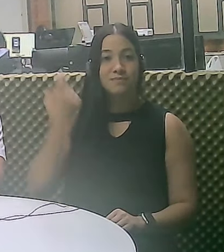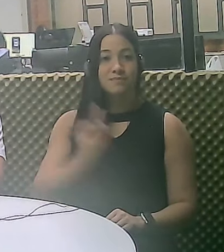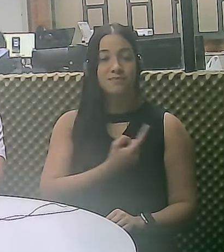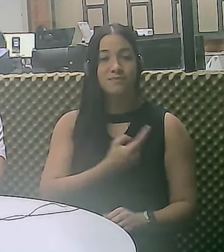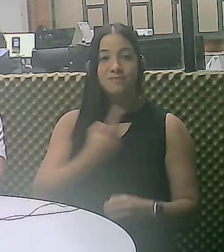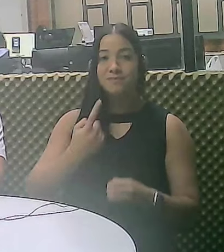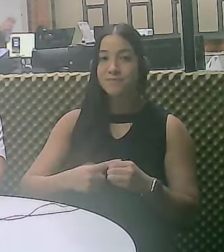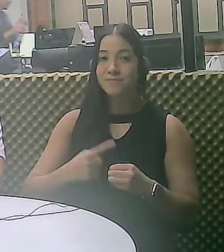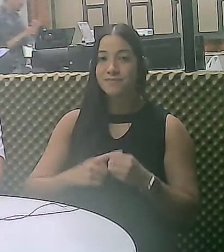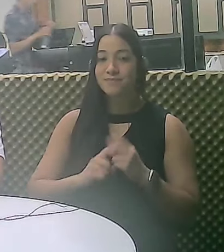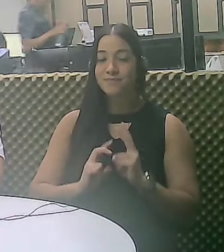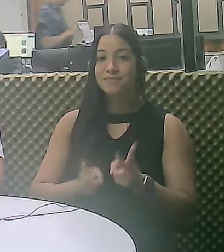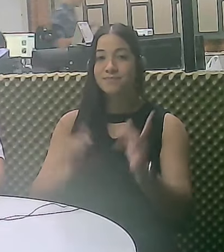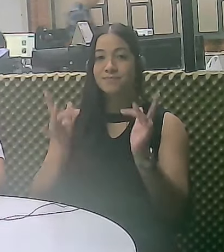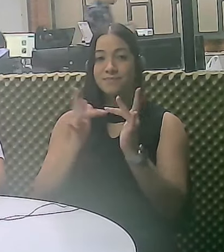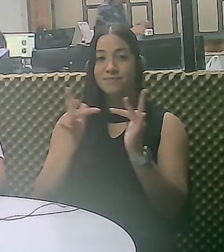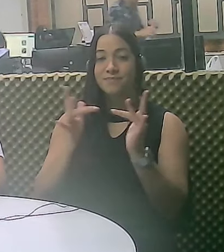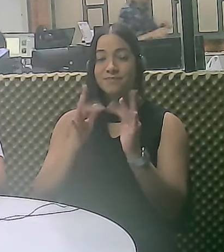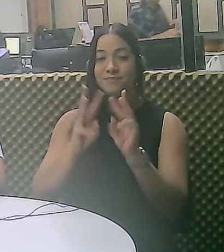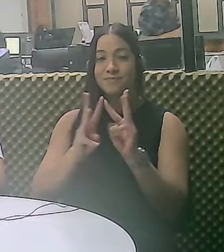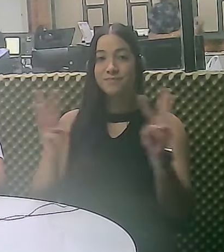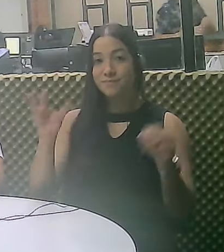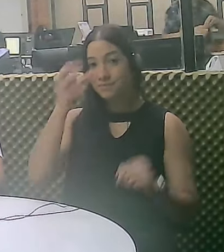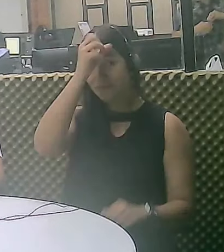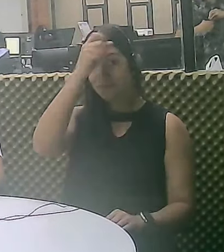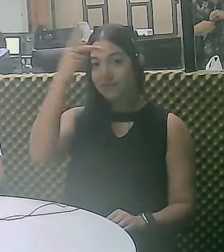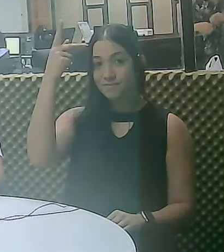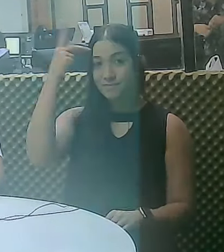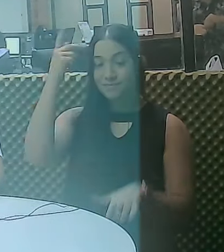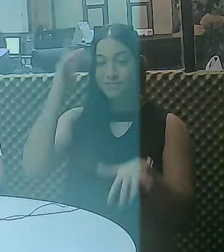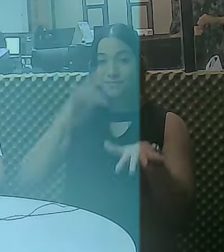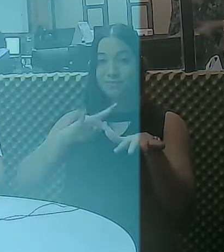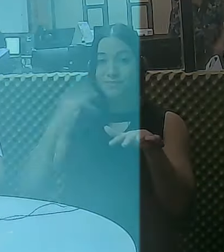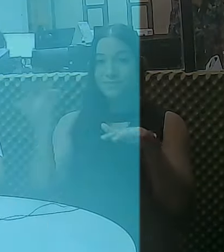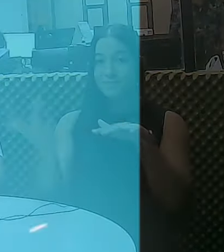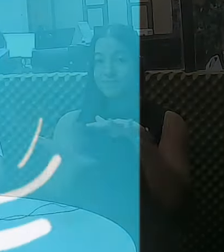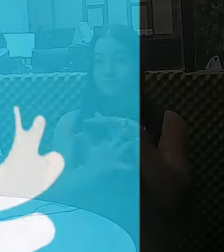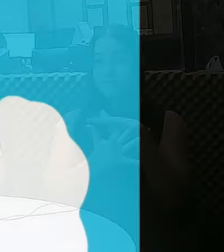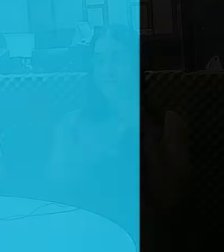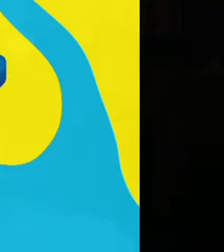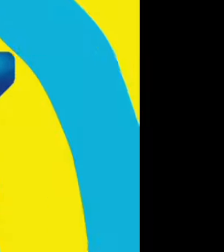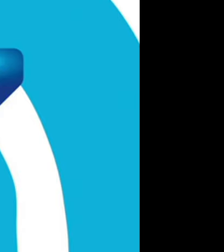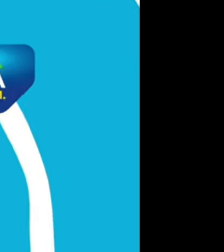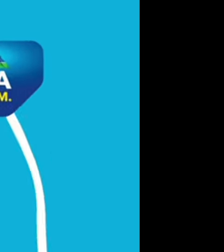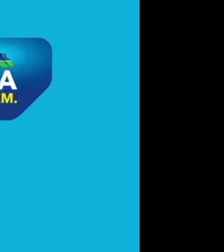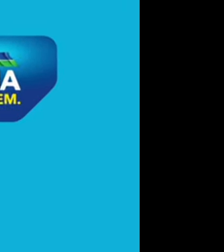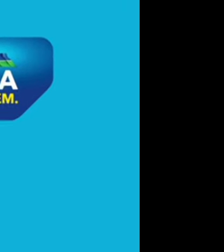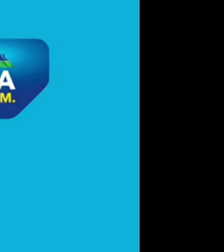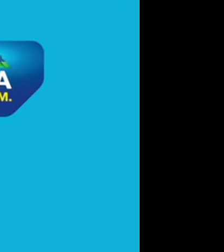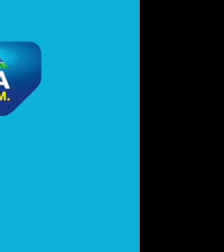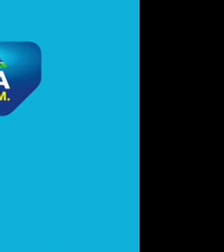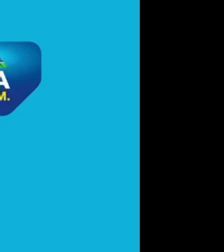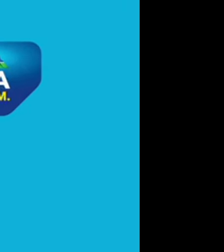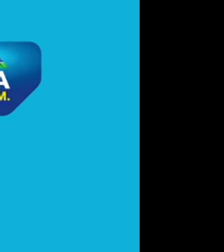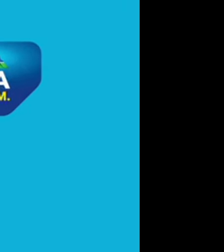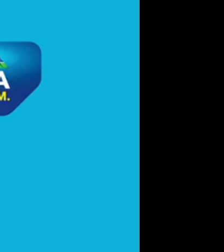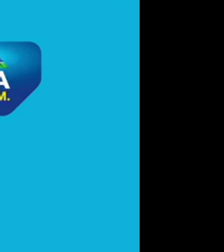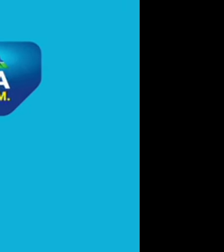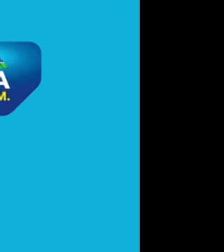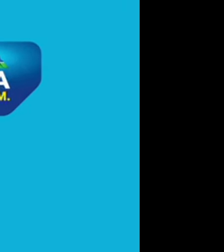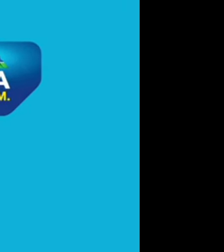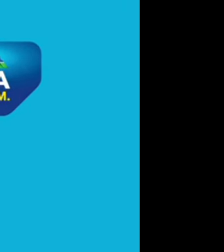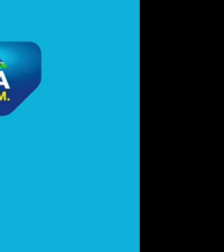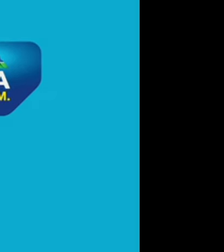do programa da Rádio Nossa Cidade. Continue conosco no portal da Prefeitura e nas redes sociais.